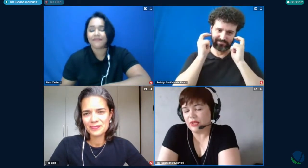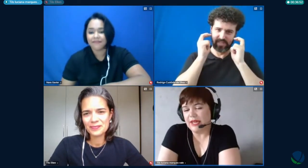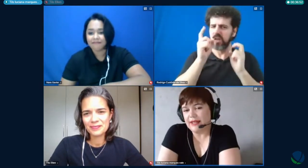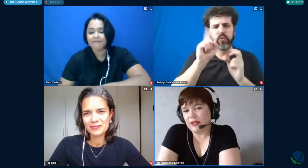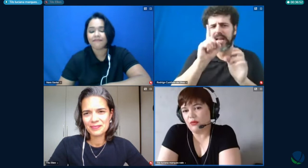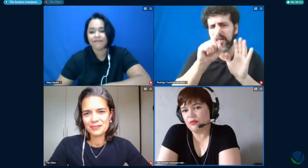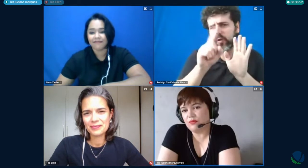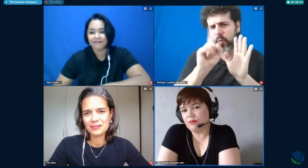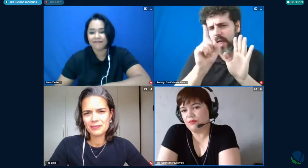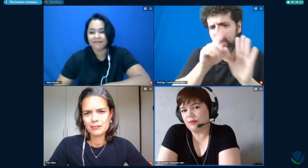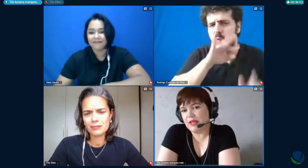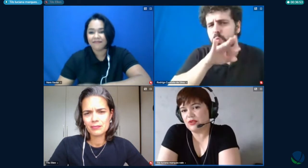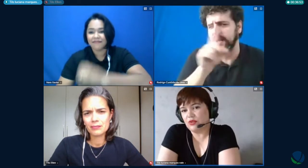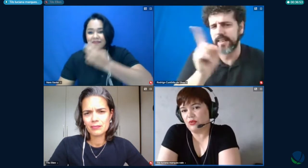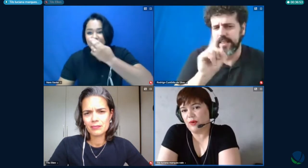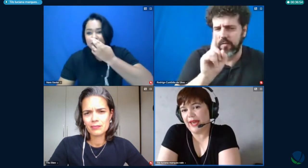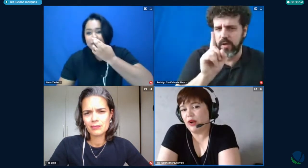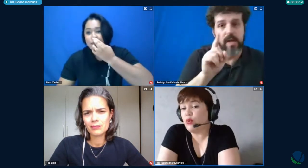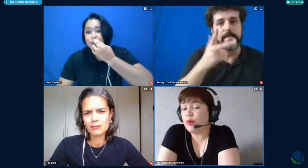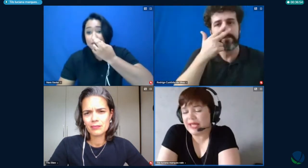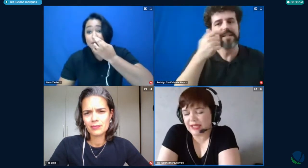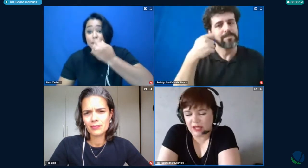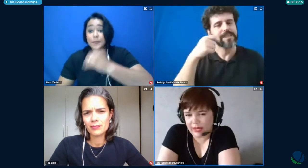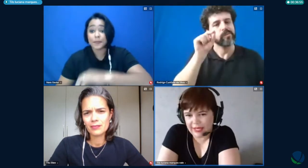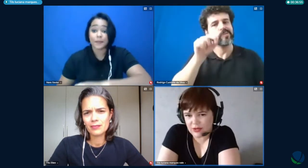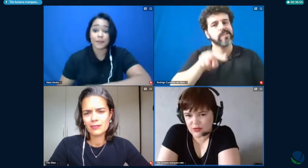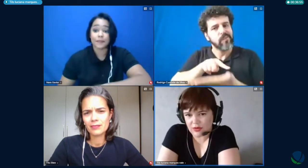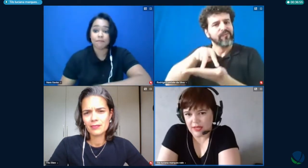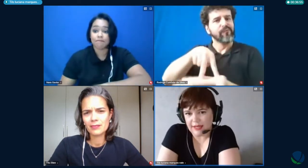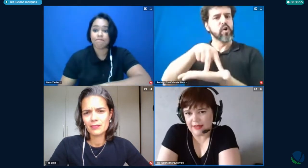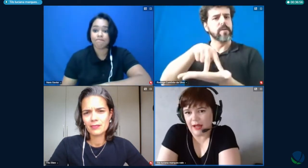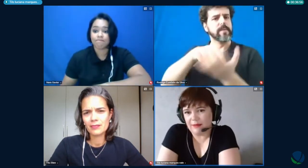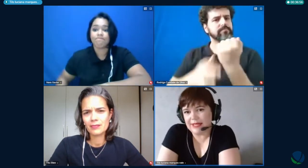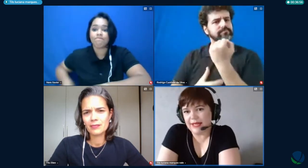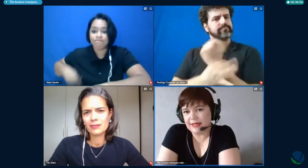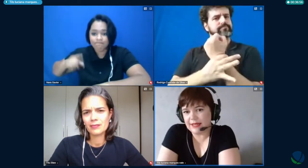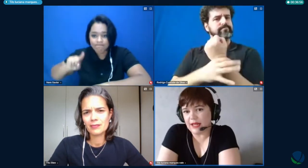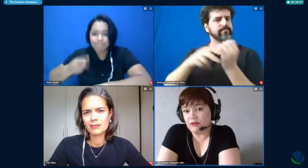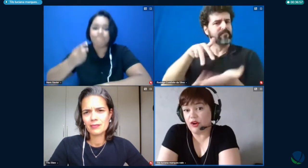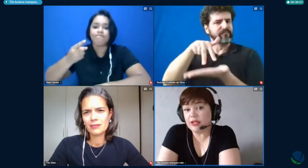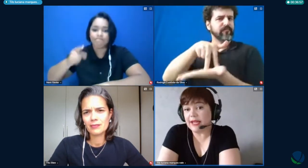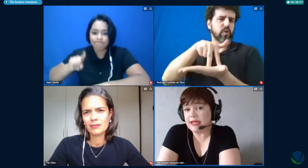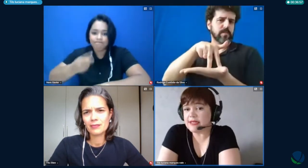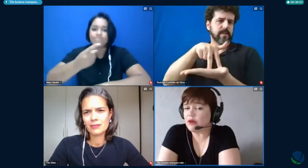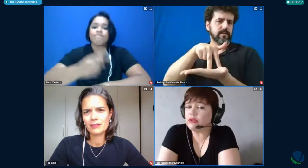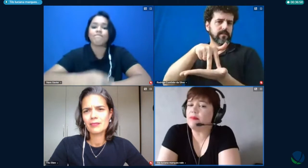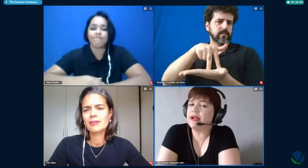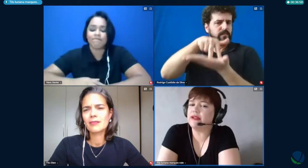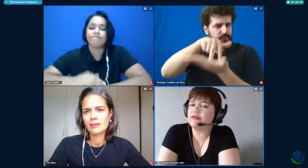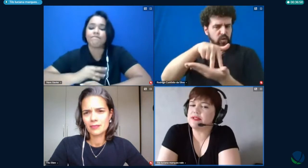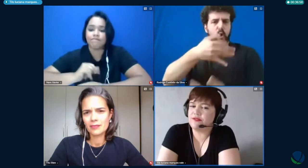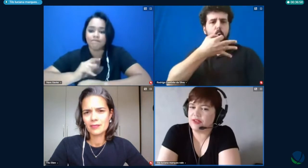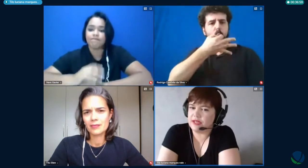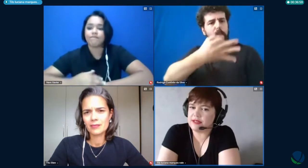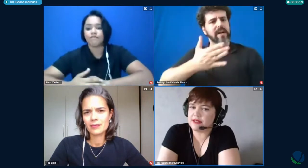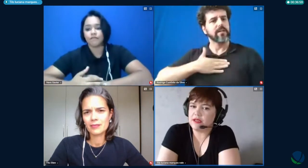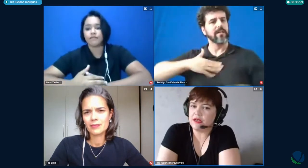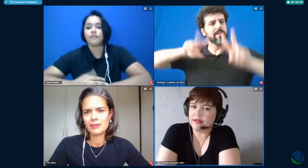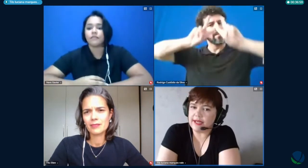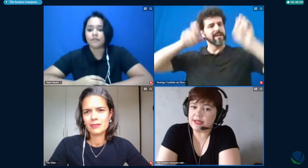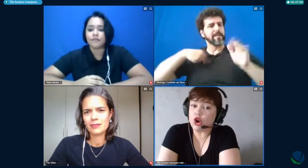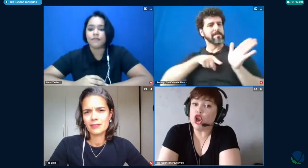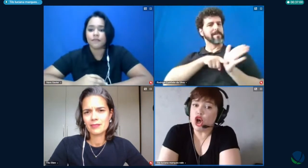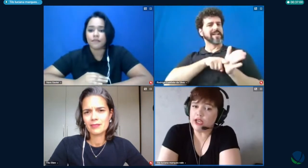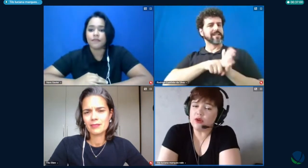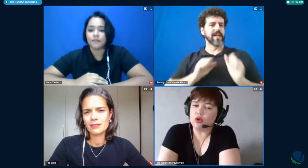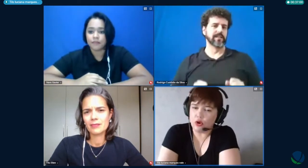pequeno. Então, isso não é ruim, não é isso, tá? Mas é necessário fortalecer o trabalho que você fez,